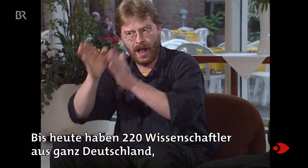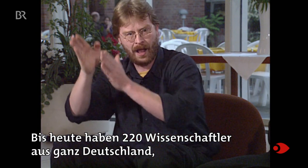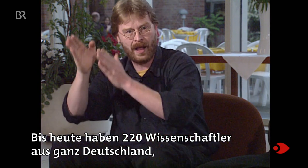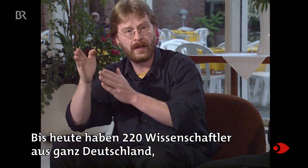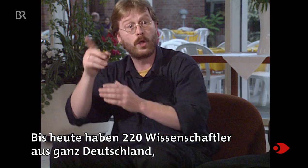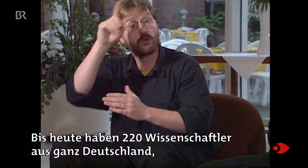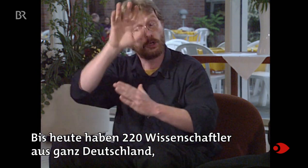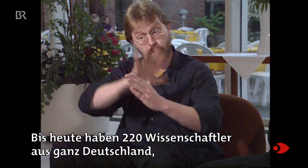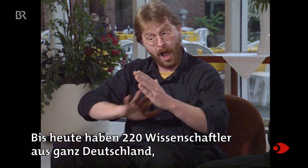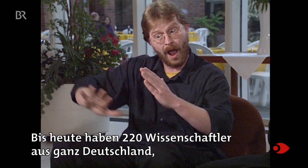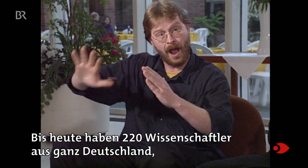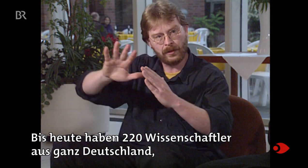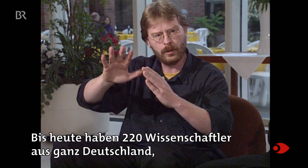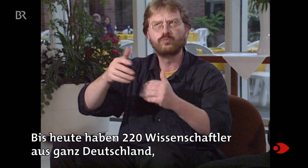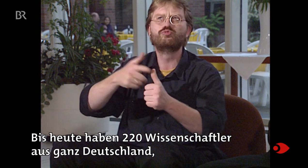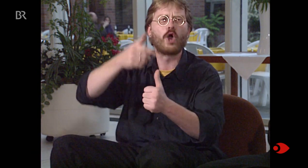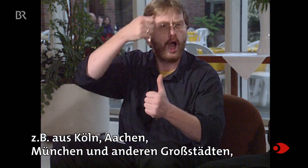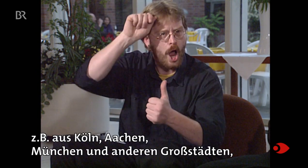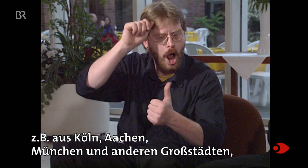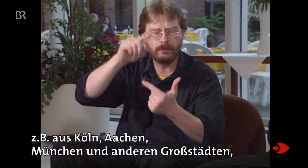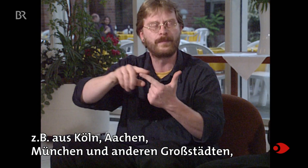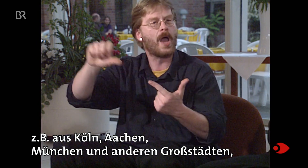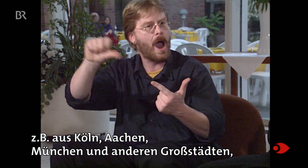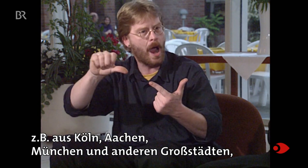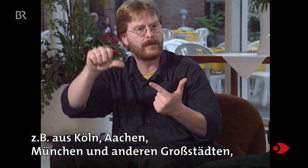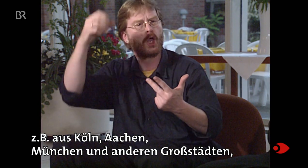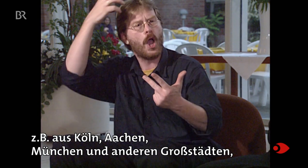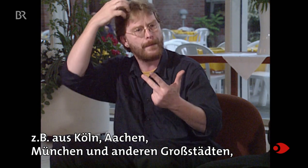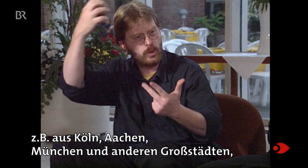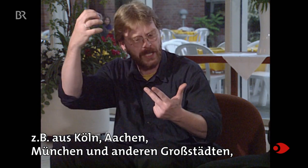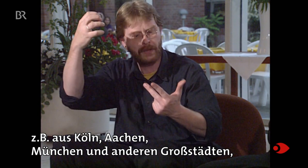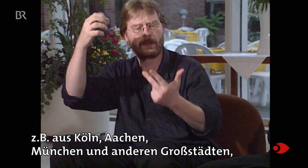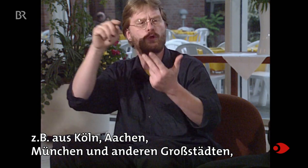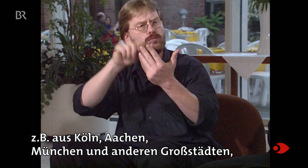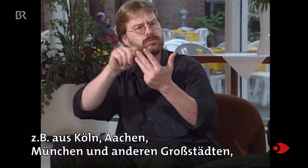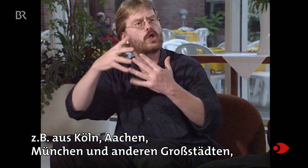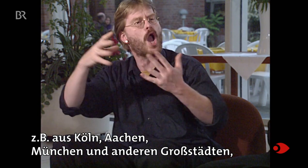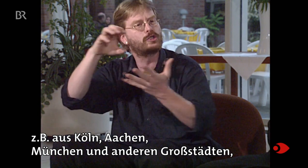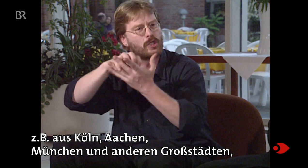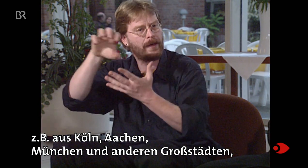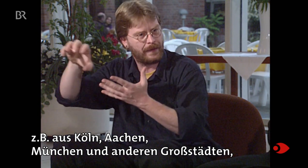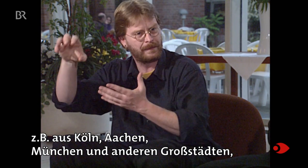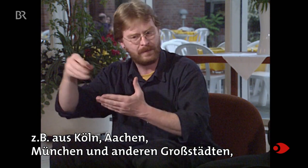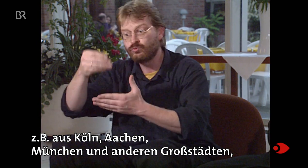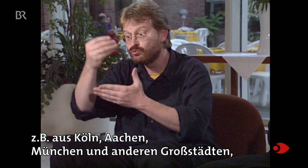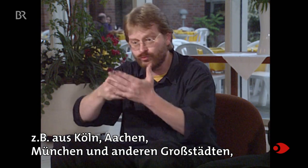Wissenschaftler aus ganz Deutschland, zum Beispiel aus Köln, Aachen, München und anderen Großstädten,